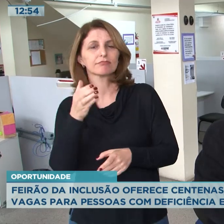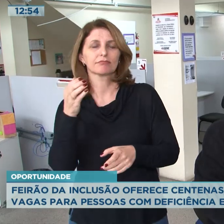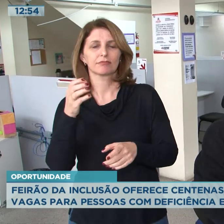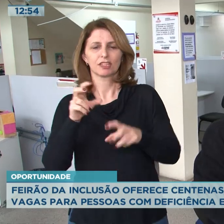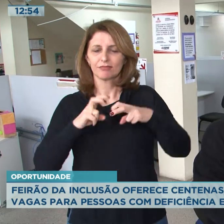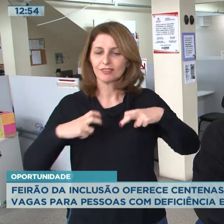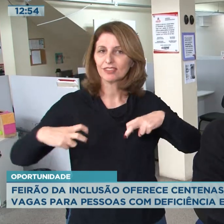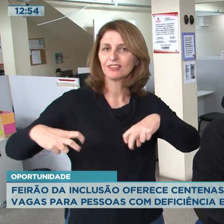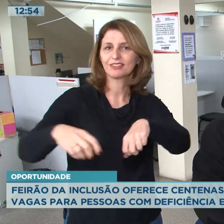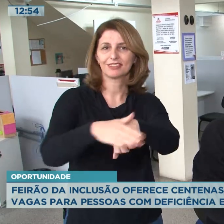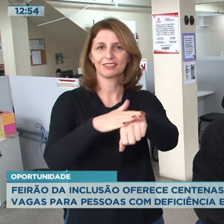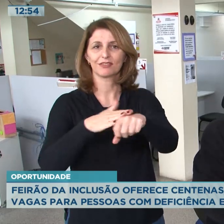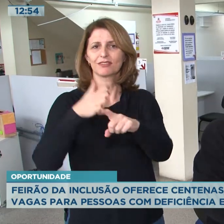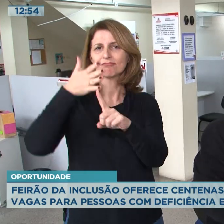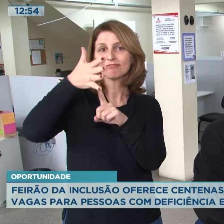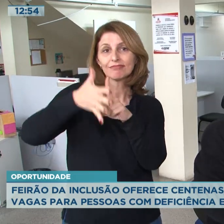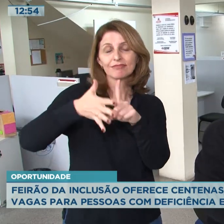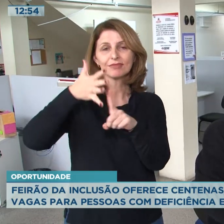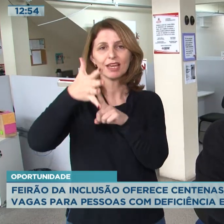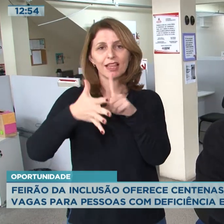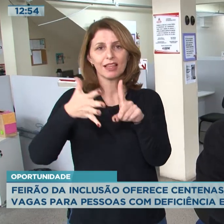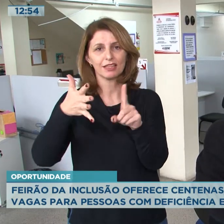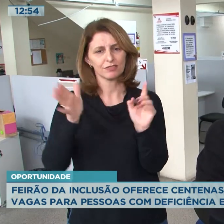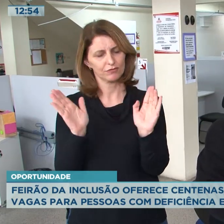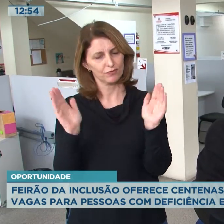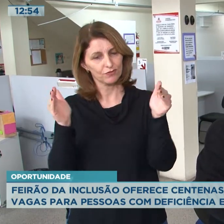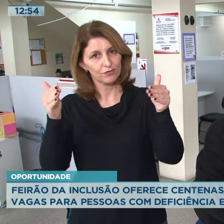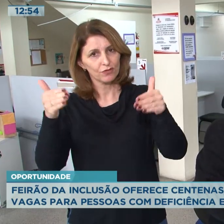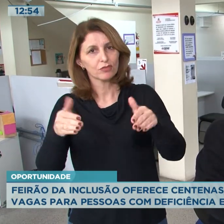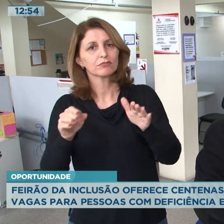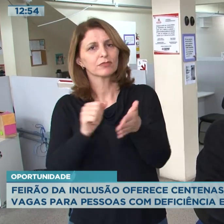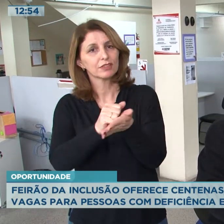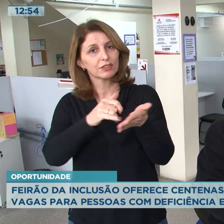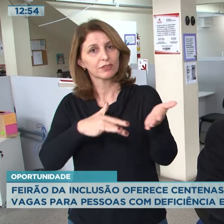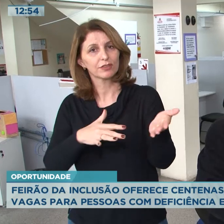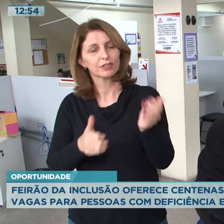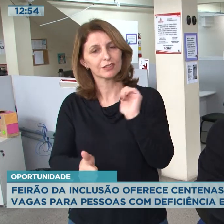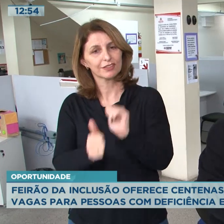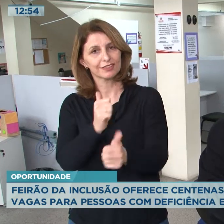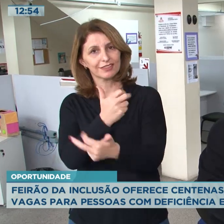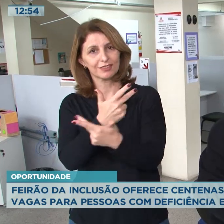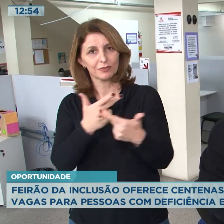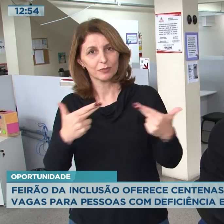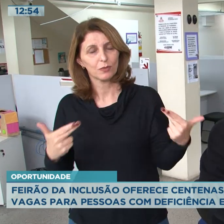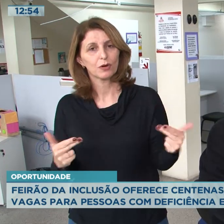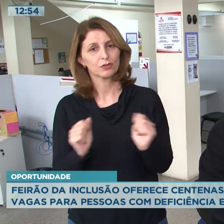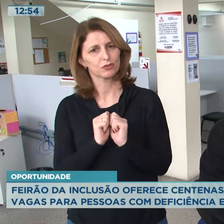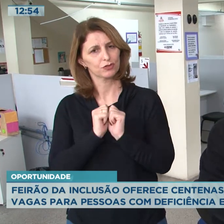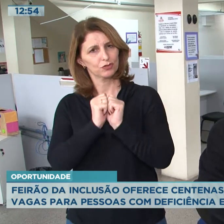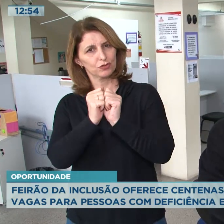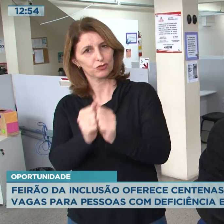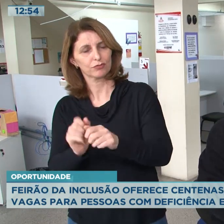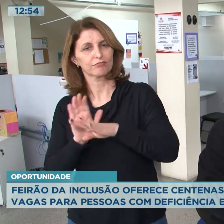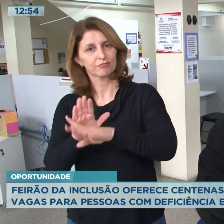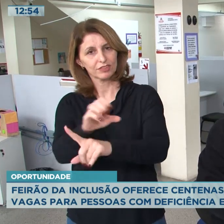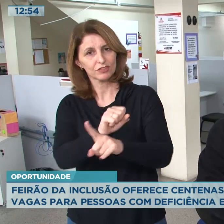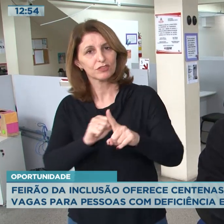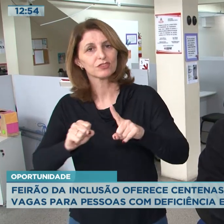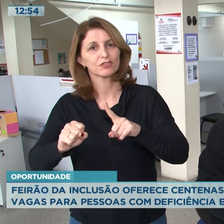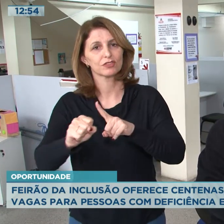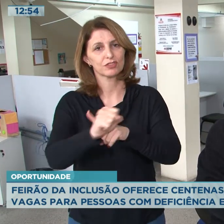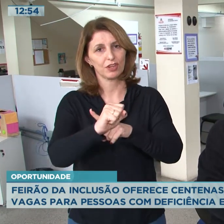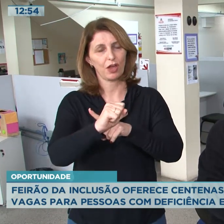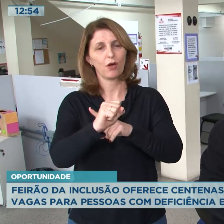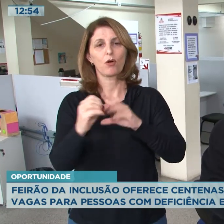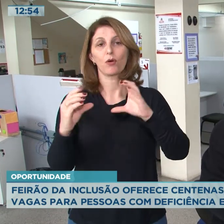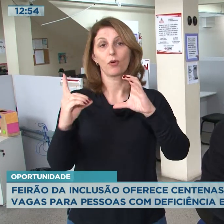rodas de conversa, palestras e uma ação específica e muito bacana da CESPORT, que é parceira nossa, junto com a SAS, a SGP e o